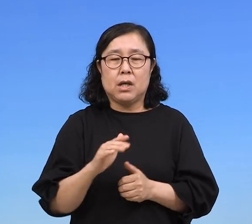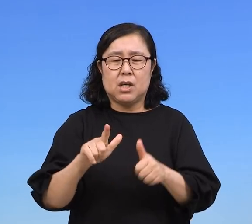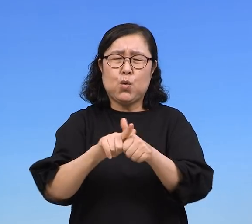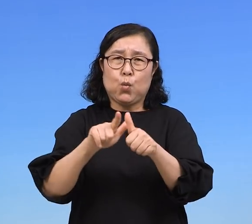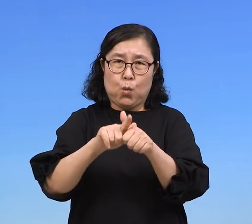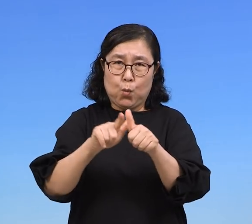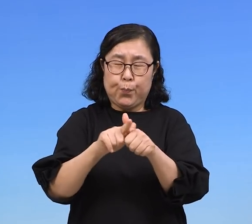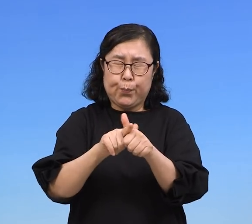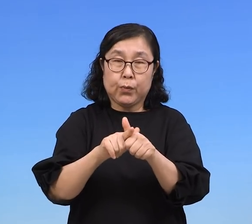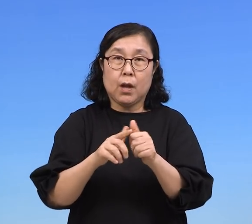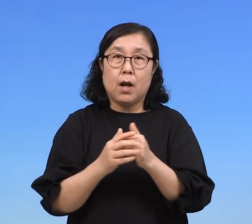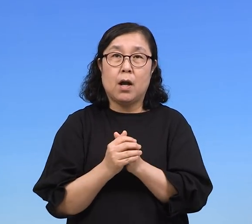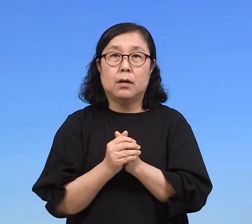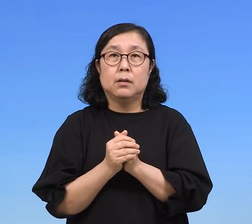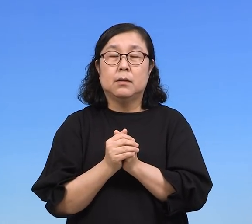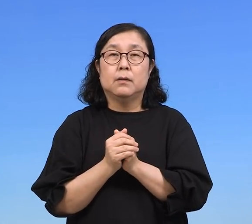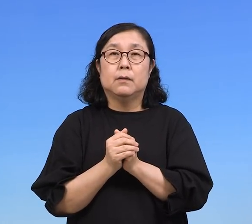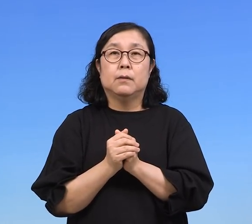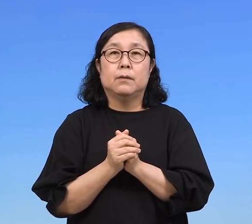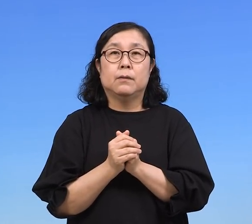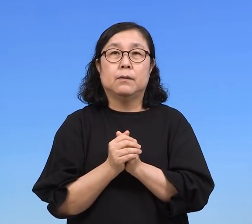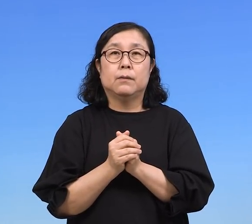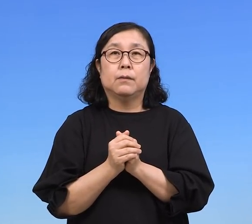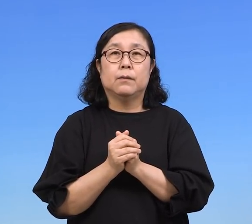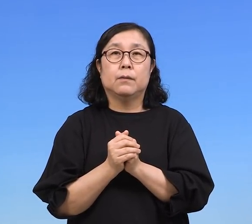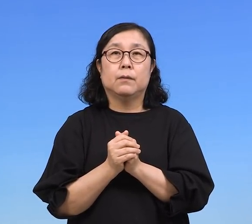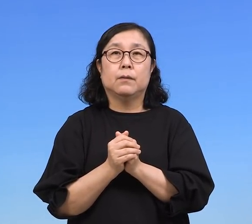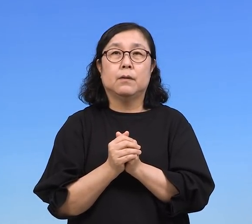우리 개신교가